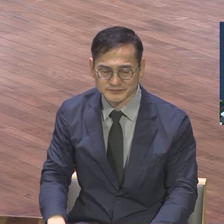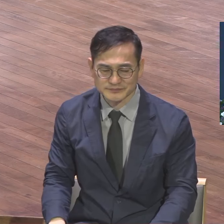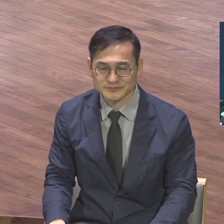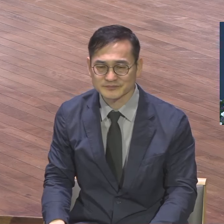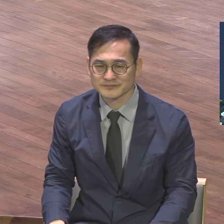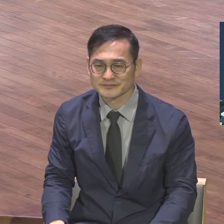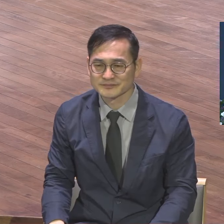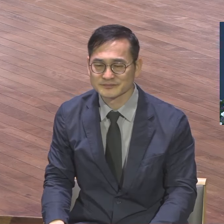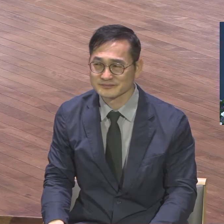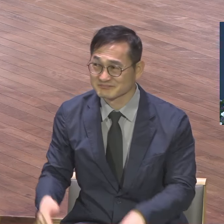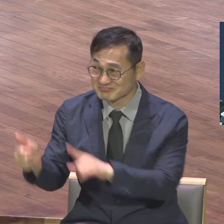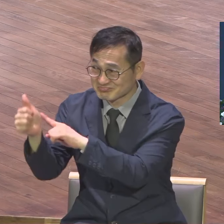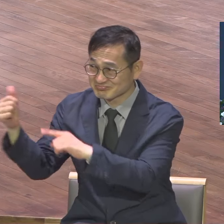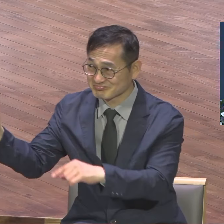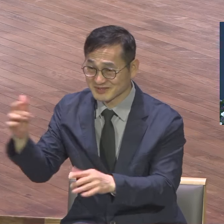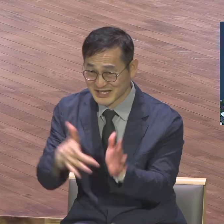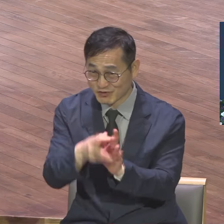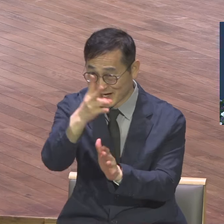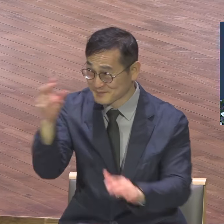끝낸다.